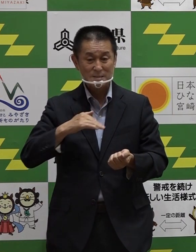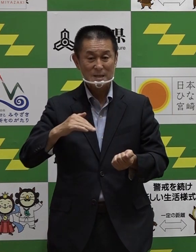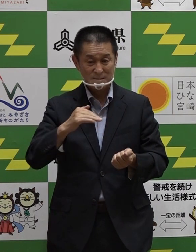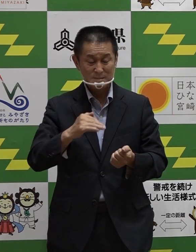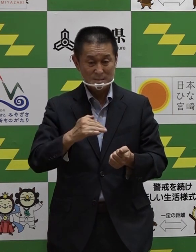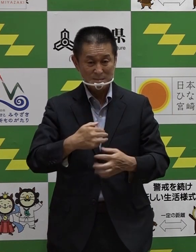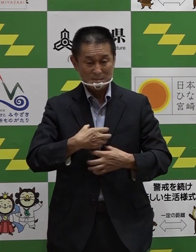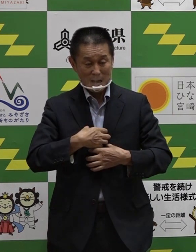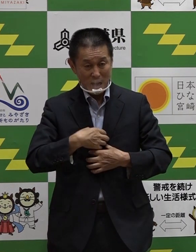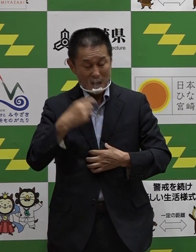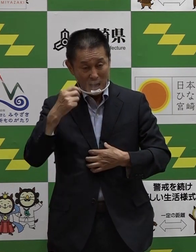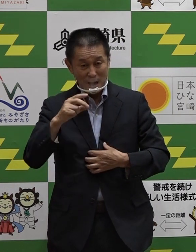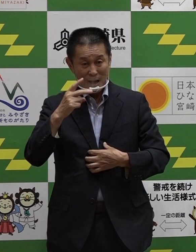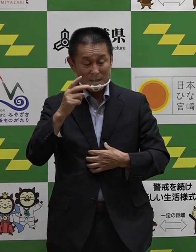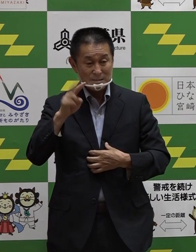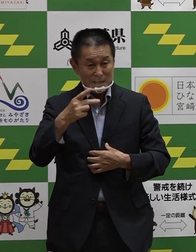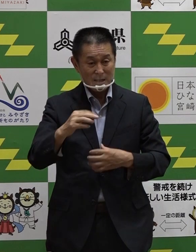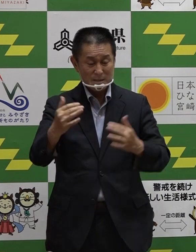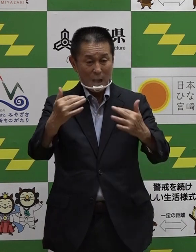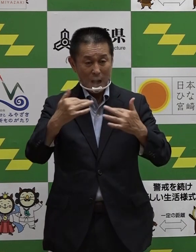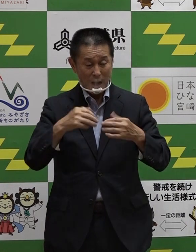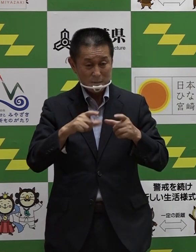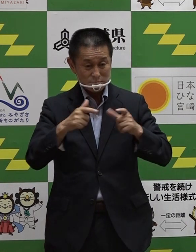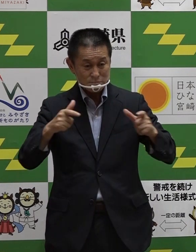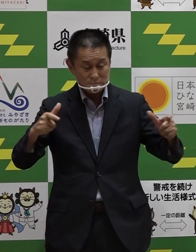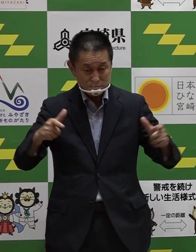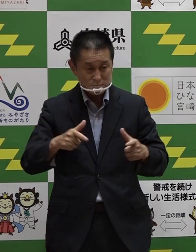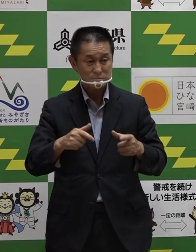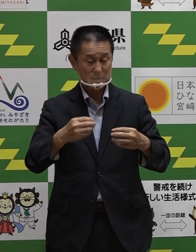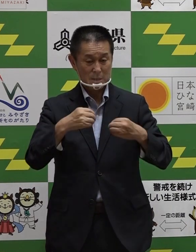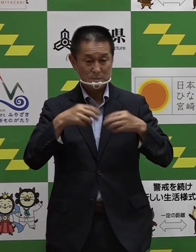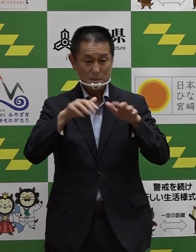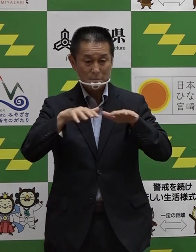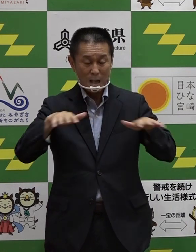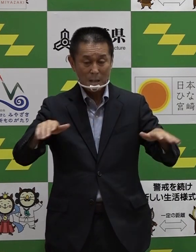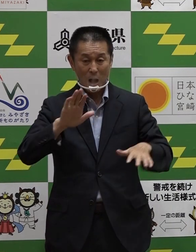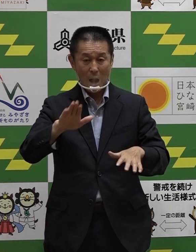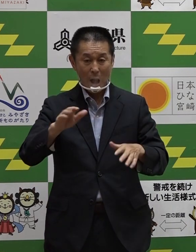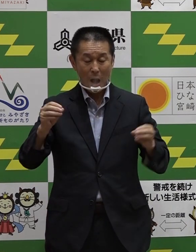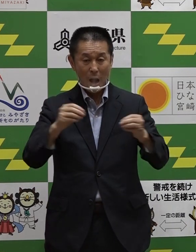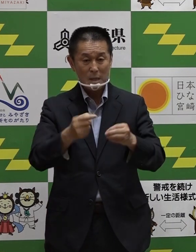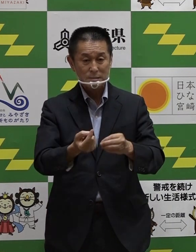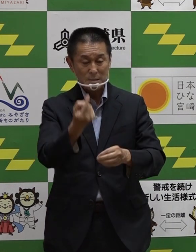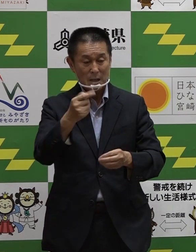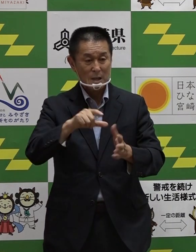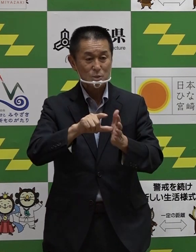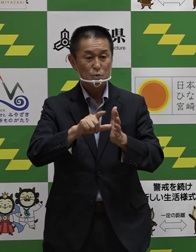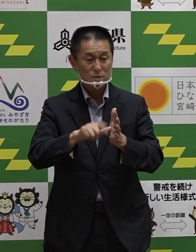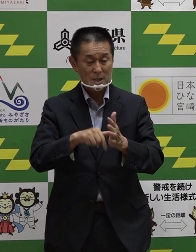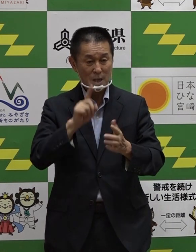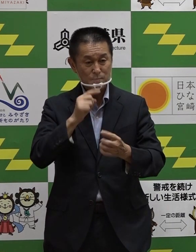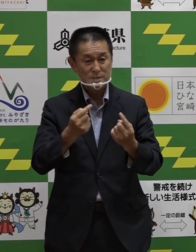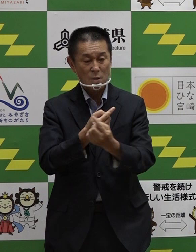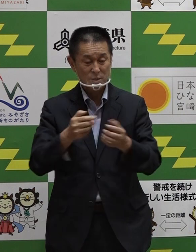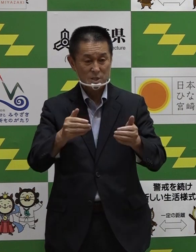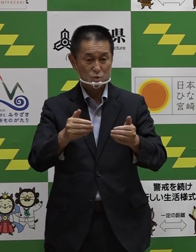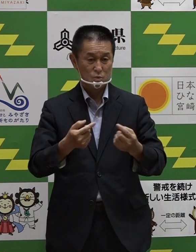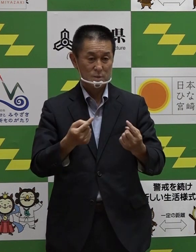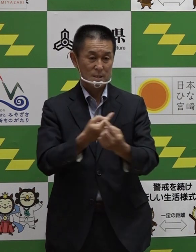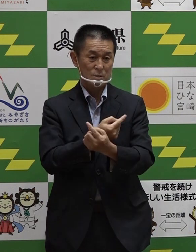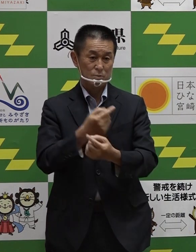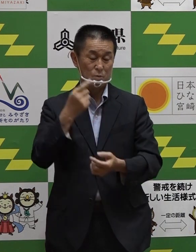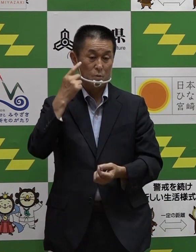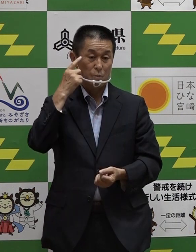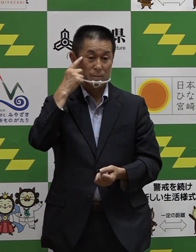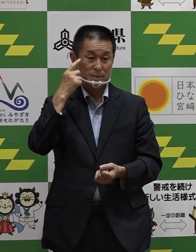警戒をします第2波だとかですね、さらなる感染拡大というのがあるようであれば、 また見直しというものも必要になってくるかと考